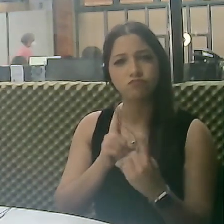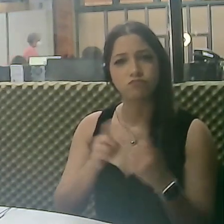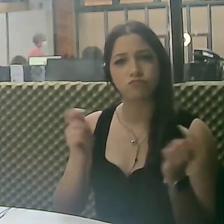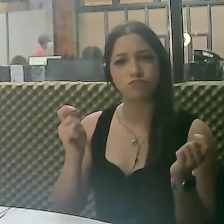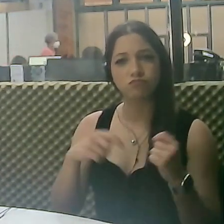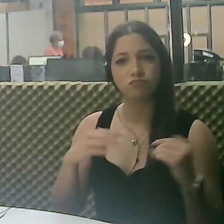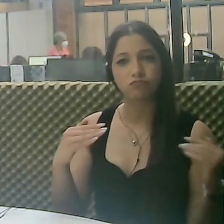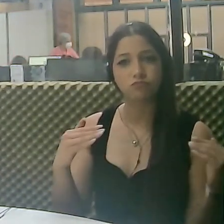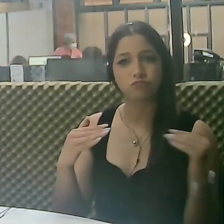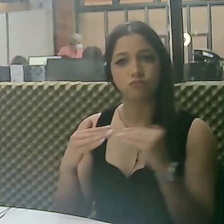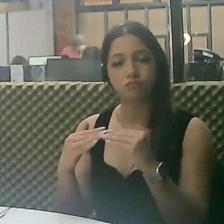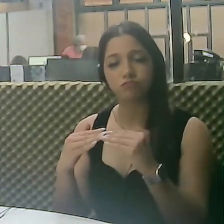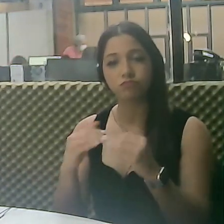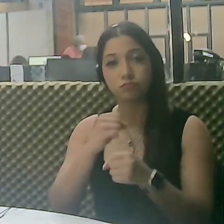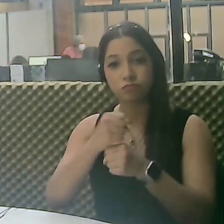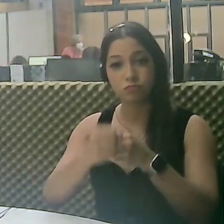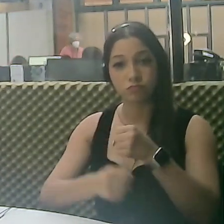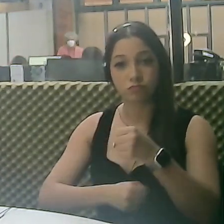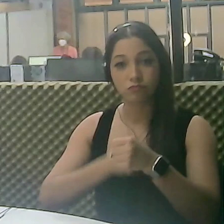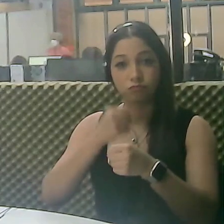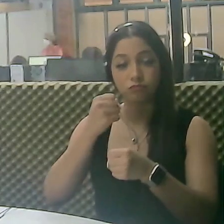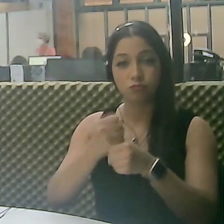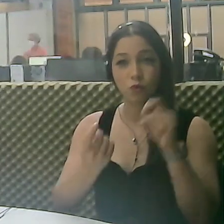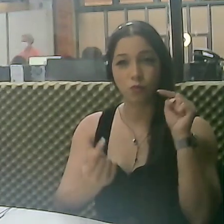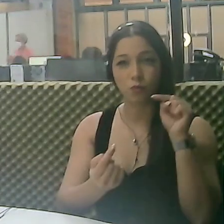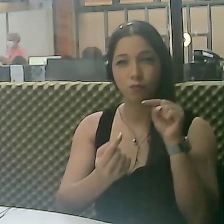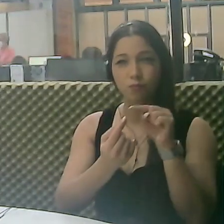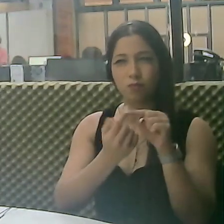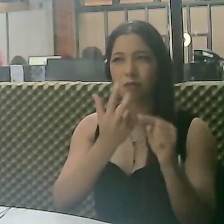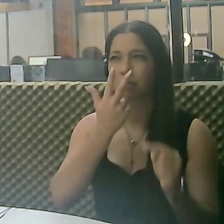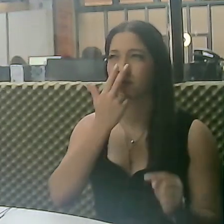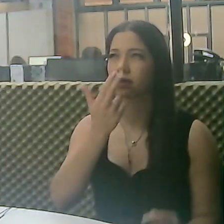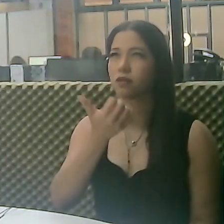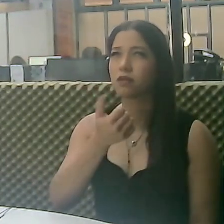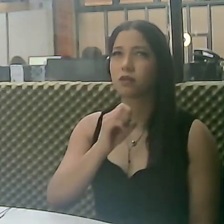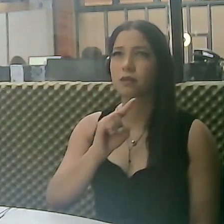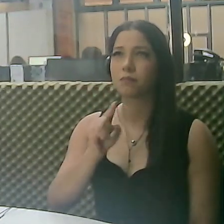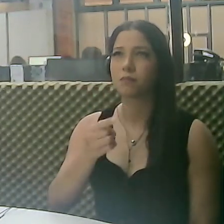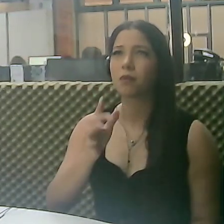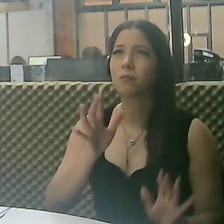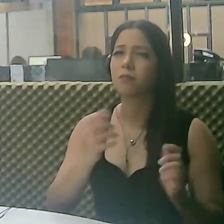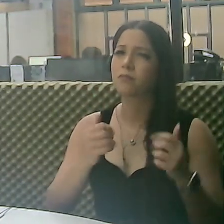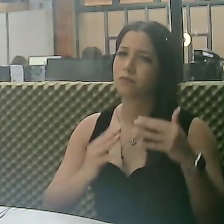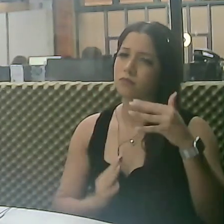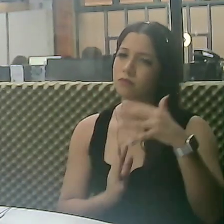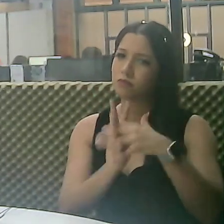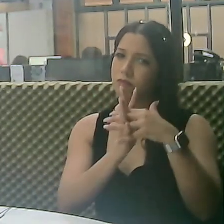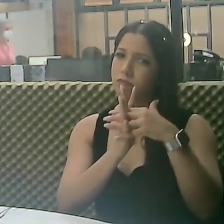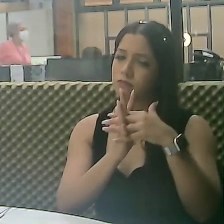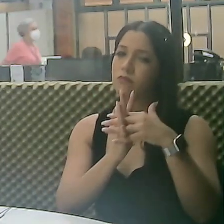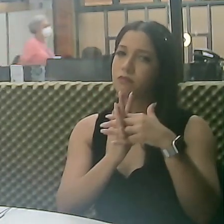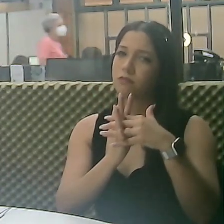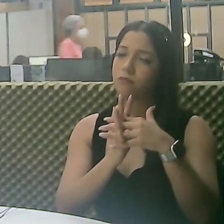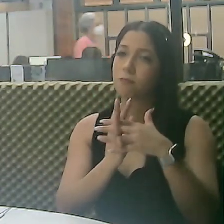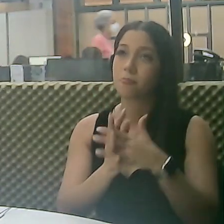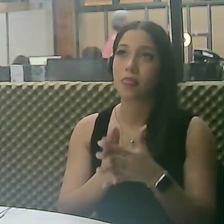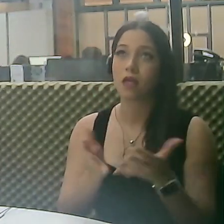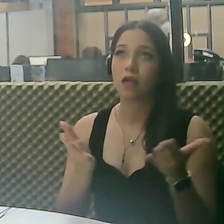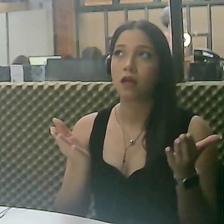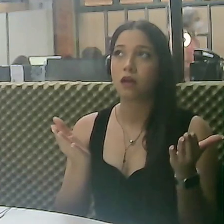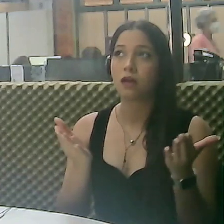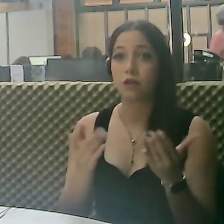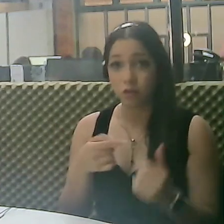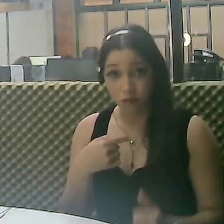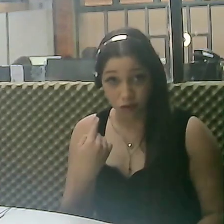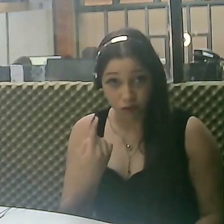ser feito. Para o próximo ano, a meta me parece que é 10 mil, mas tem que passar de 10 mil. E agora nós